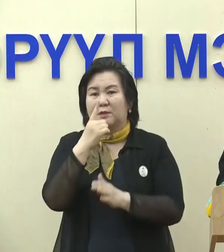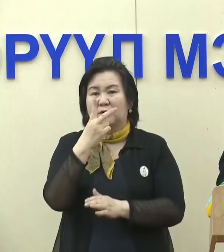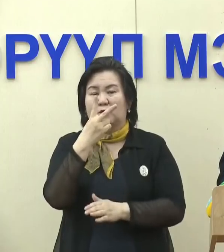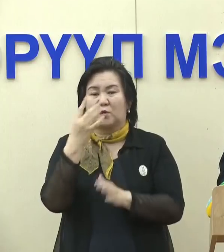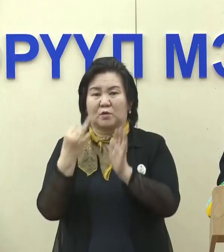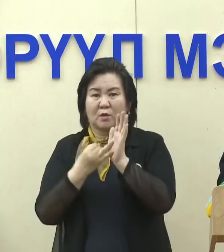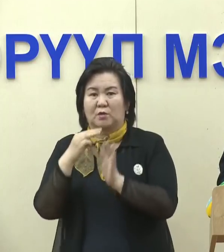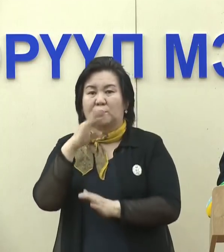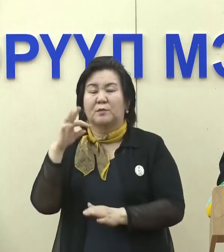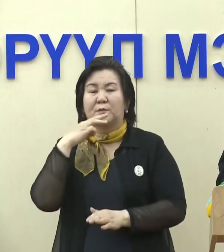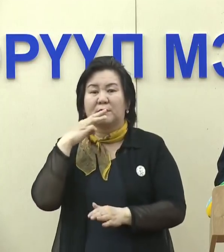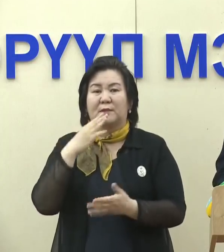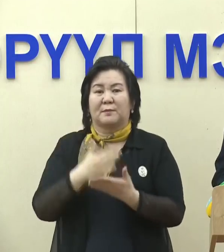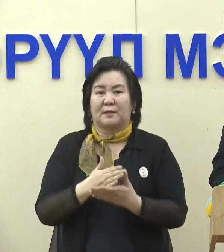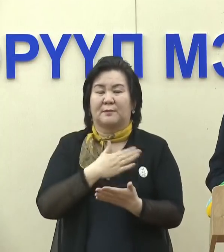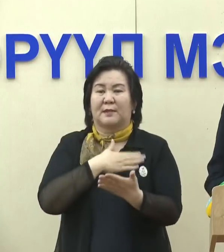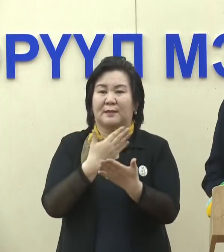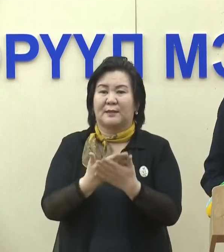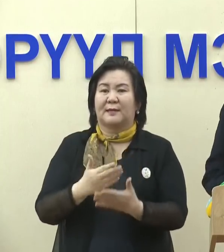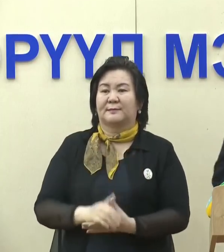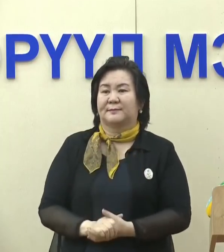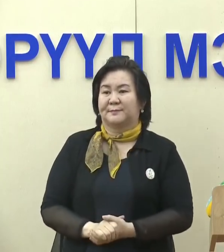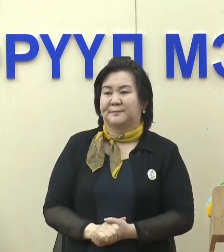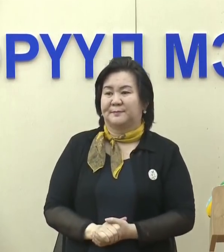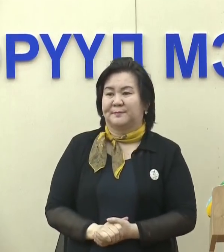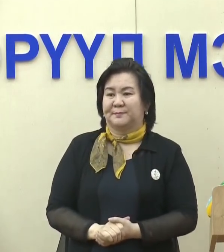191127 гэсэн мэдээллийг өгсөн байна. Баярлалаа.